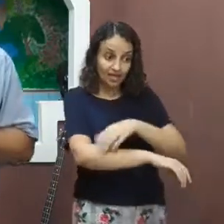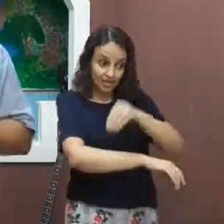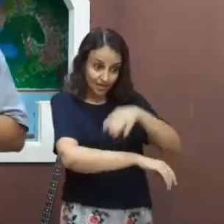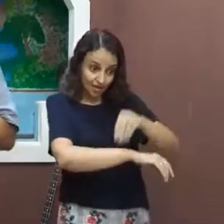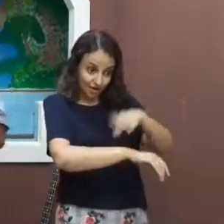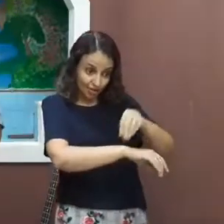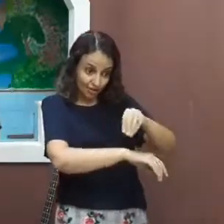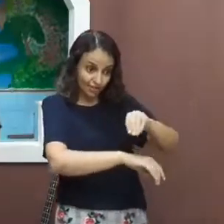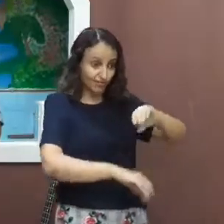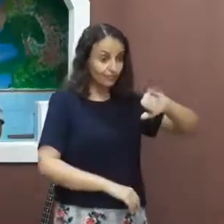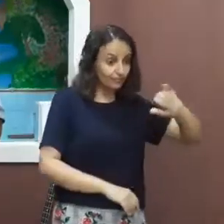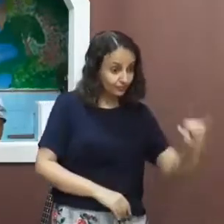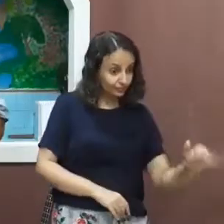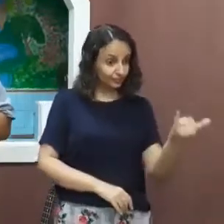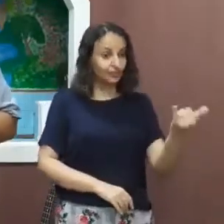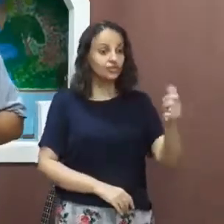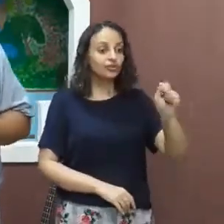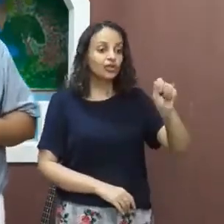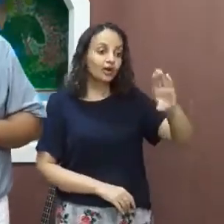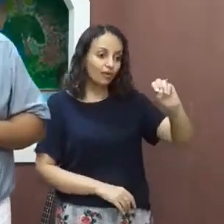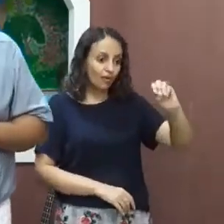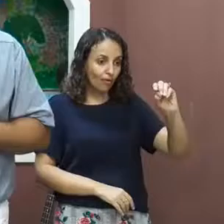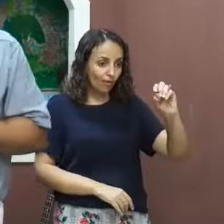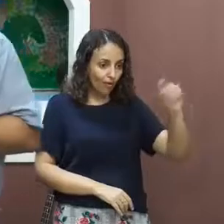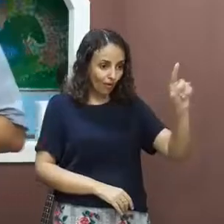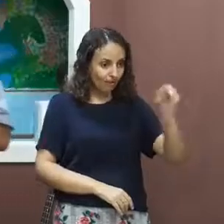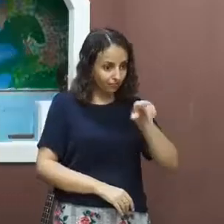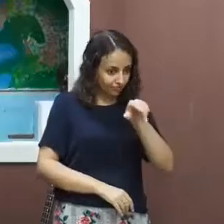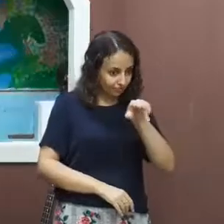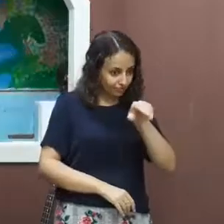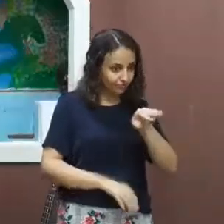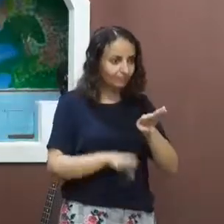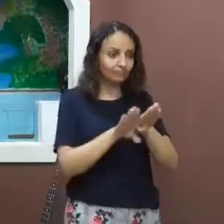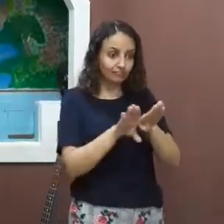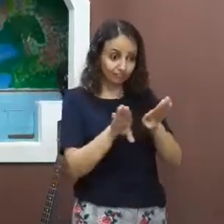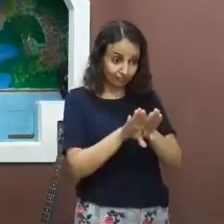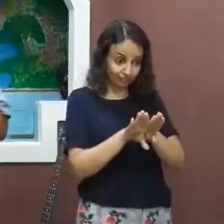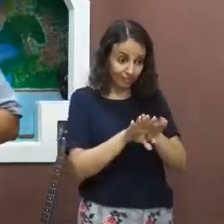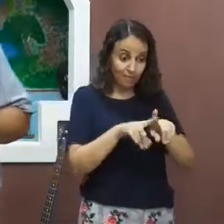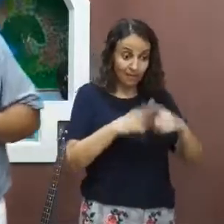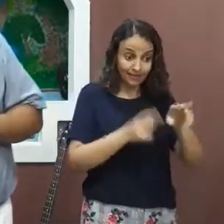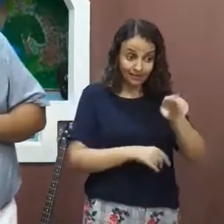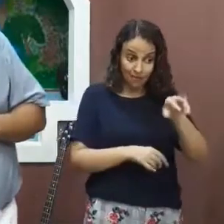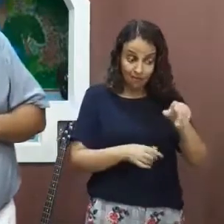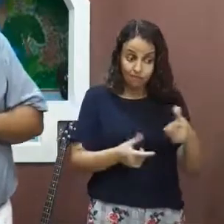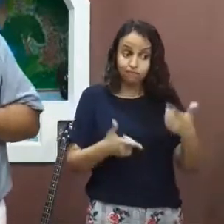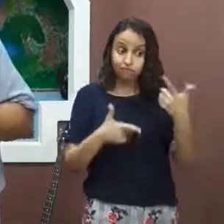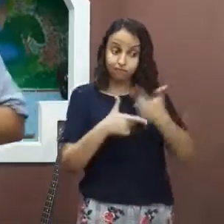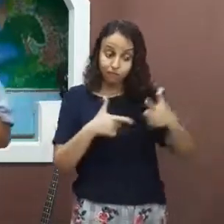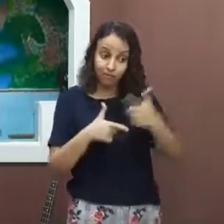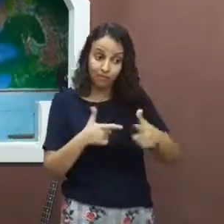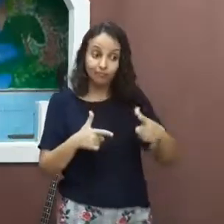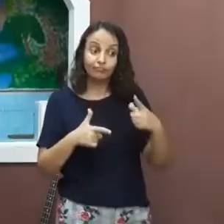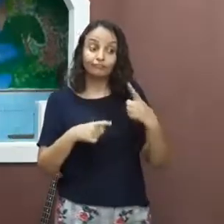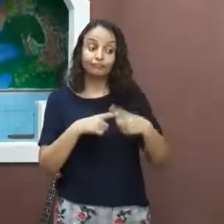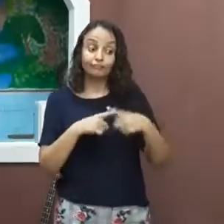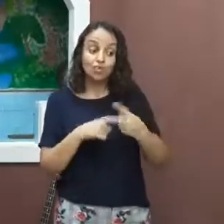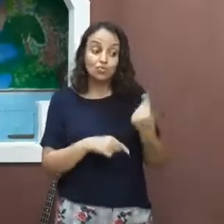Jacó que nasceu o segundo. Mas Esaú e Jacó tiveram um problema devido à